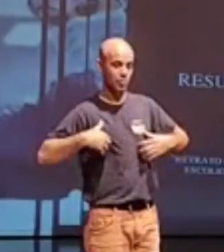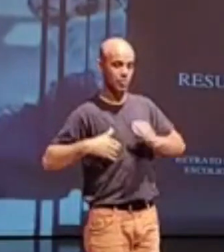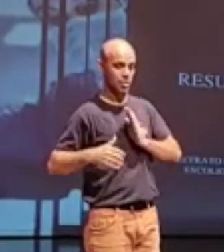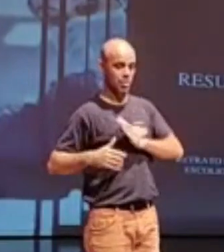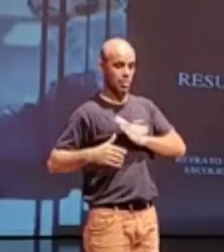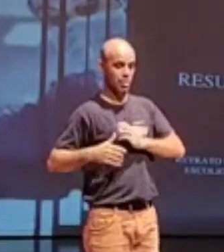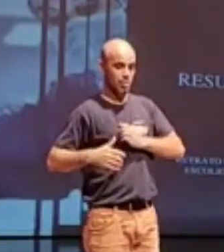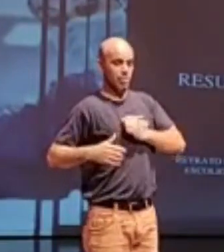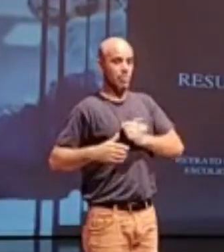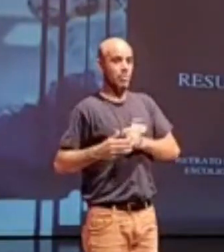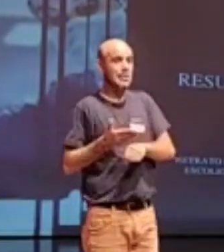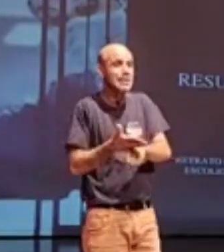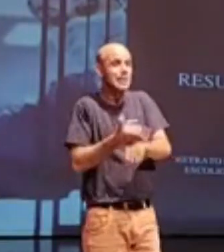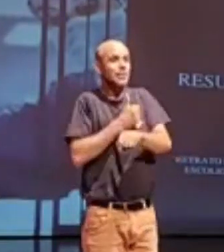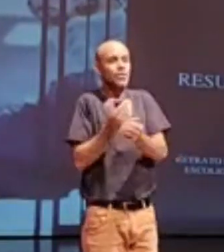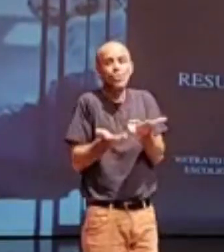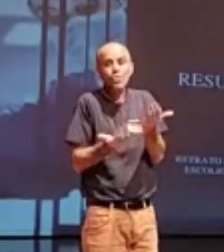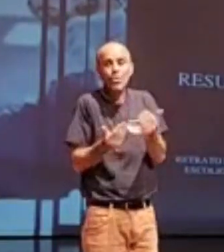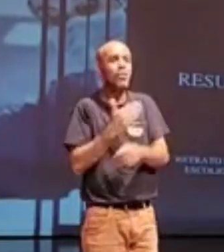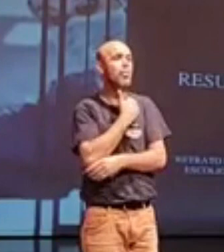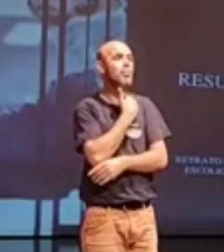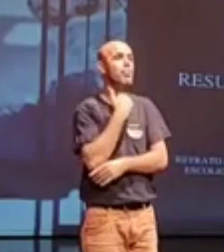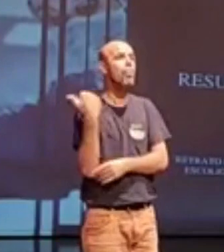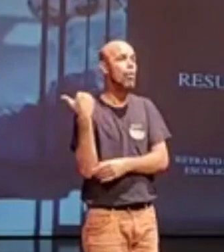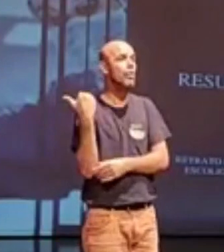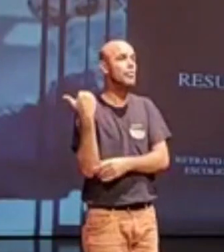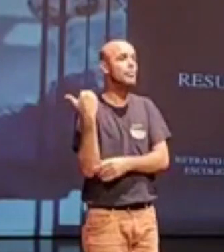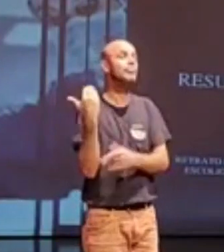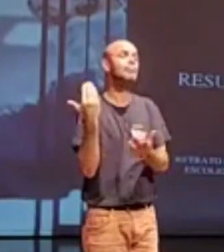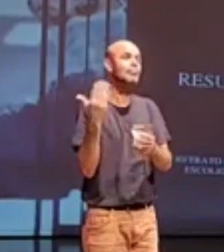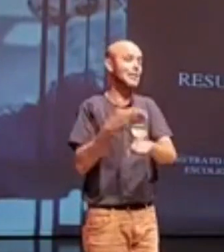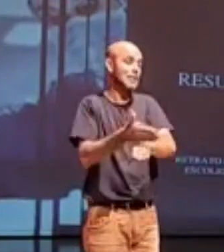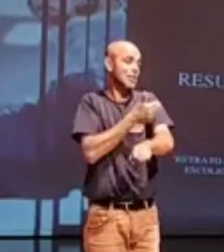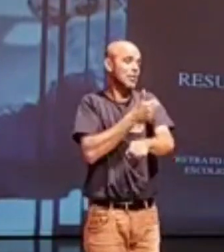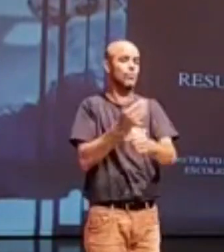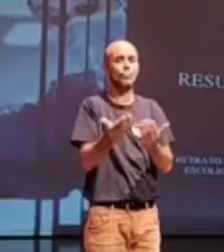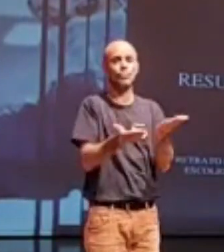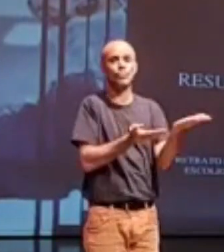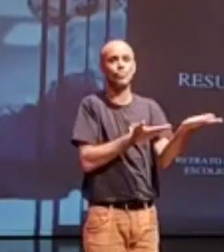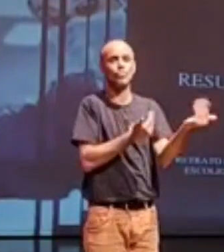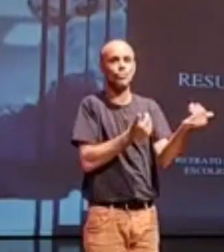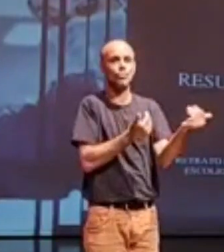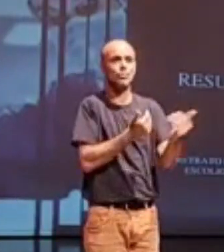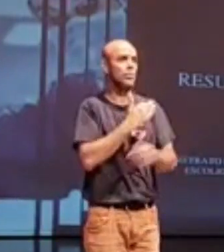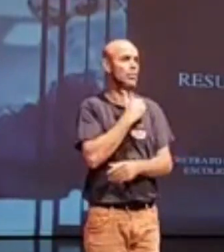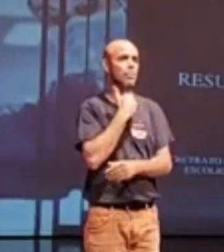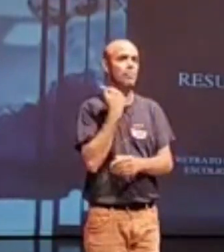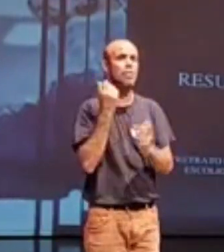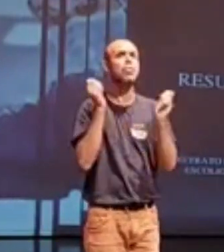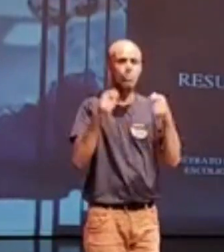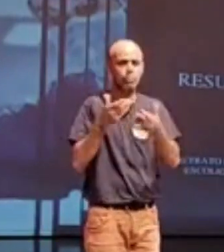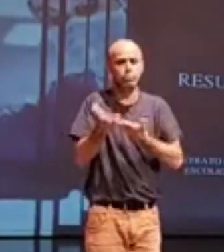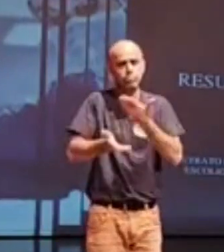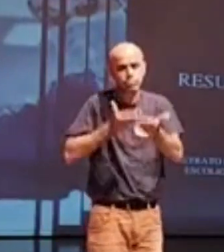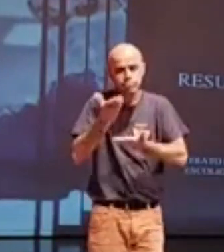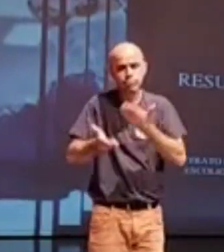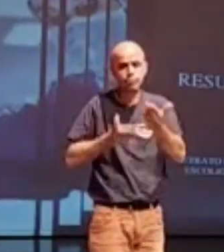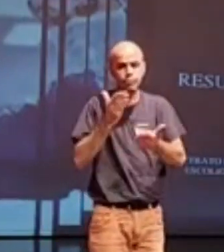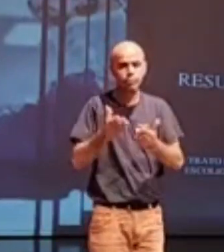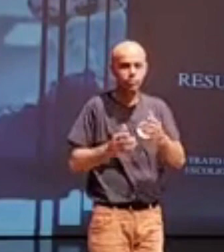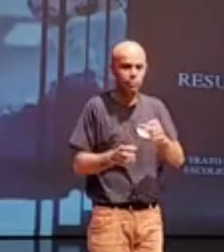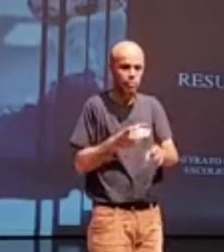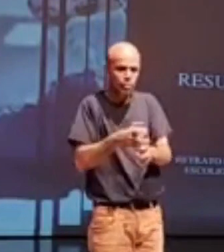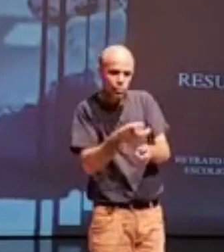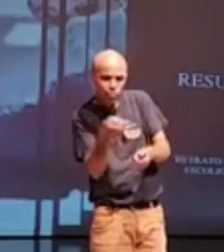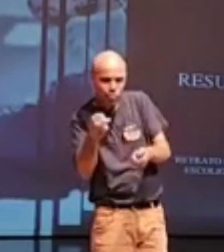cardiorrespiratória precoce. Então são pacientes que evoluem com óbito precoce. E é uma morte evitável, mas se você tratar, parar de crescer a curva por